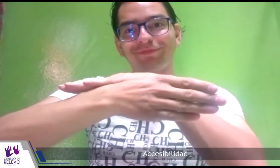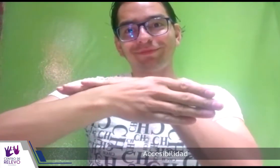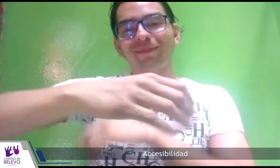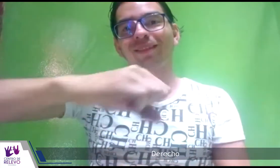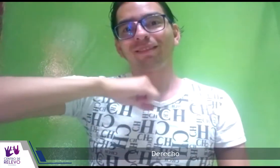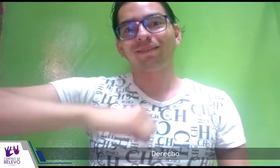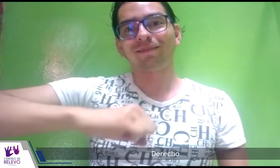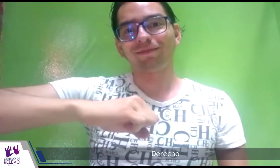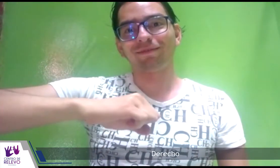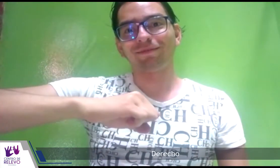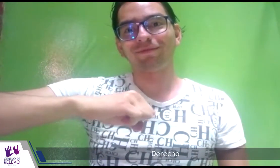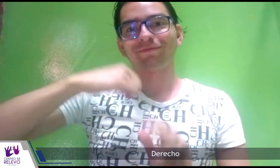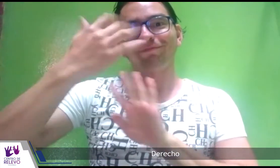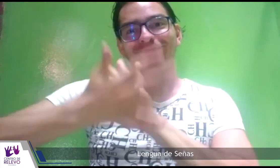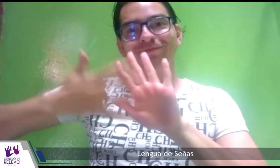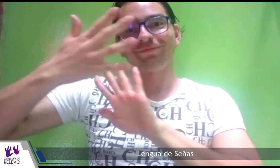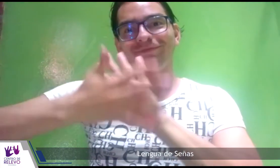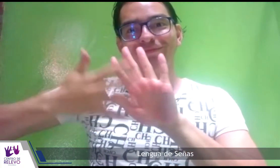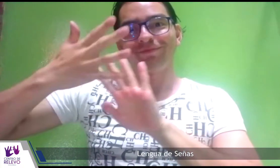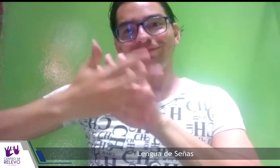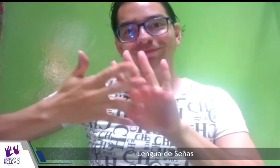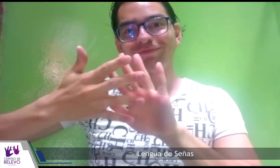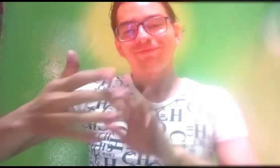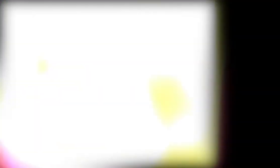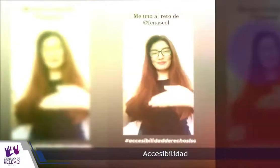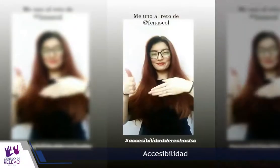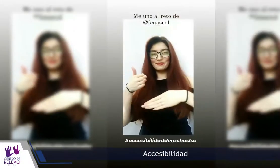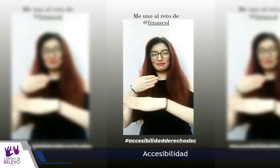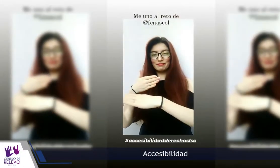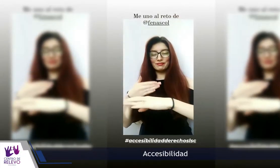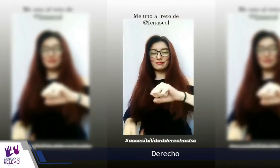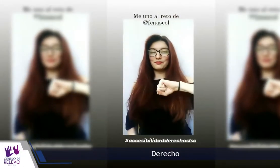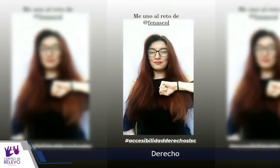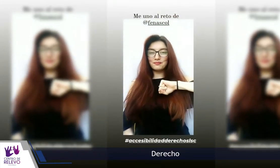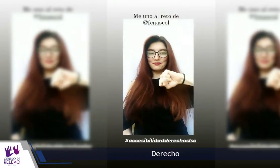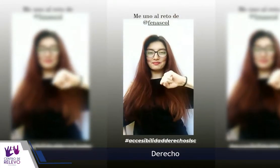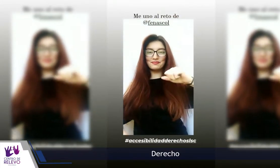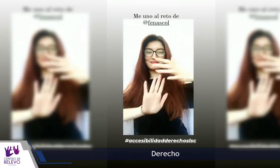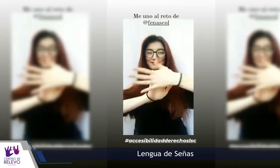Accesibilidad, derecho, lengua de señas. Accesibilidad,